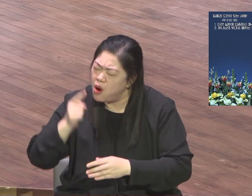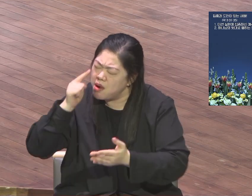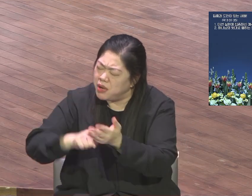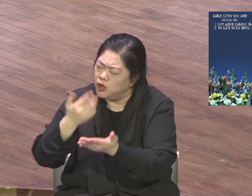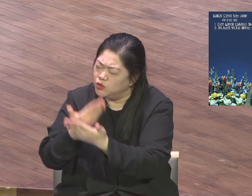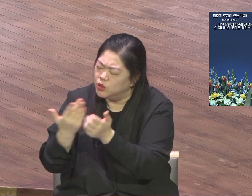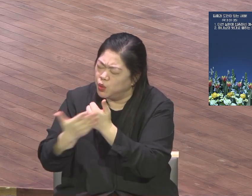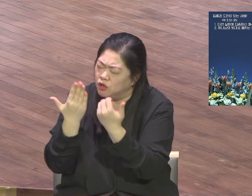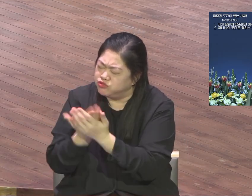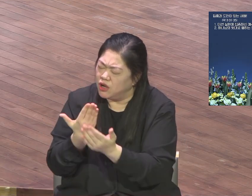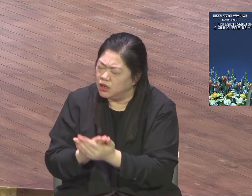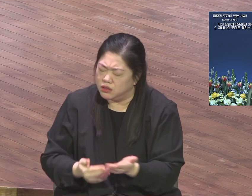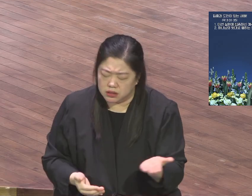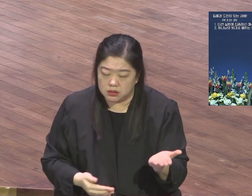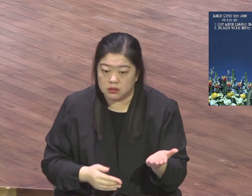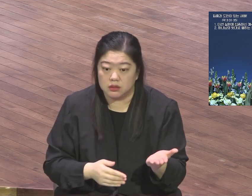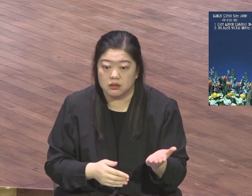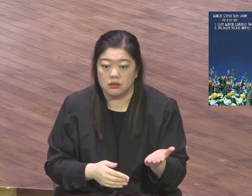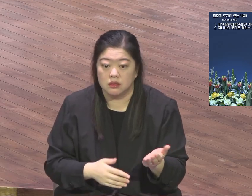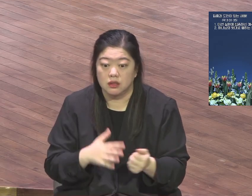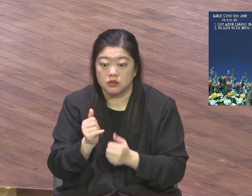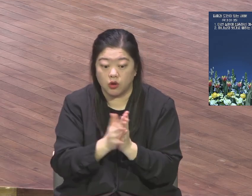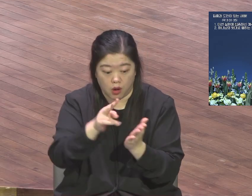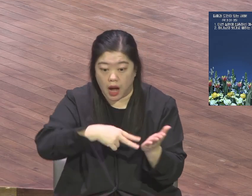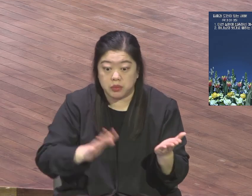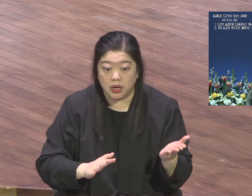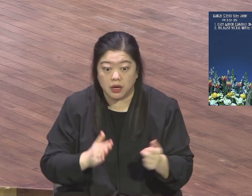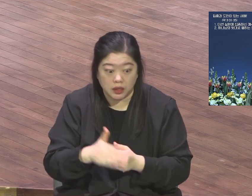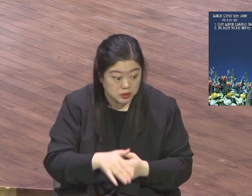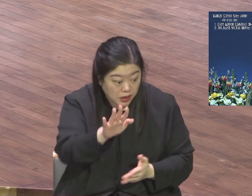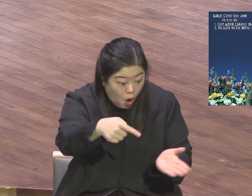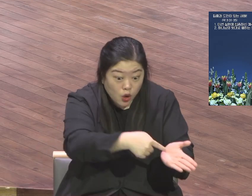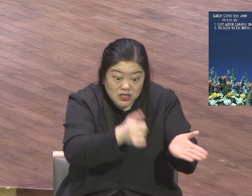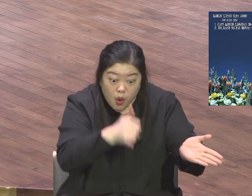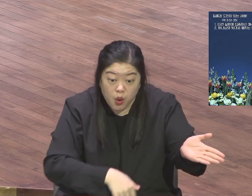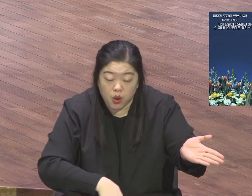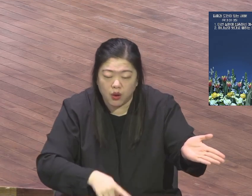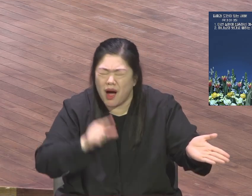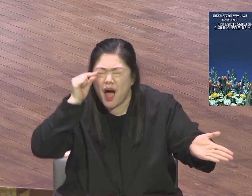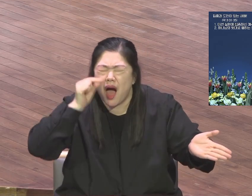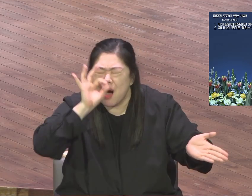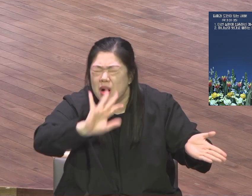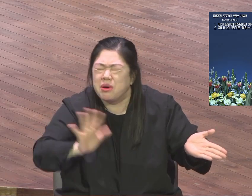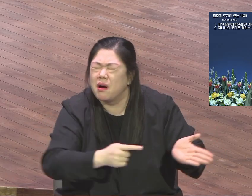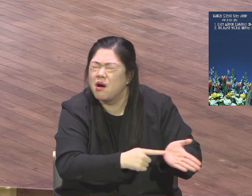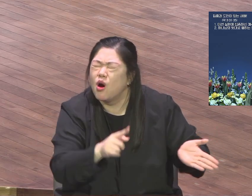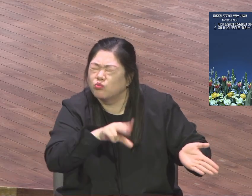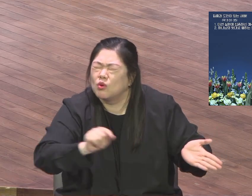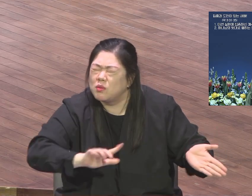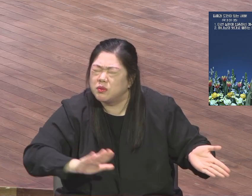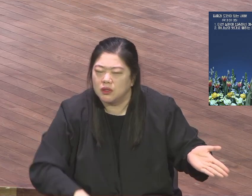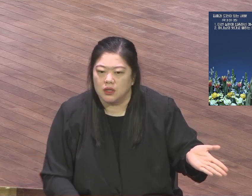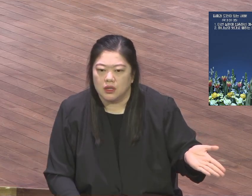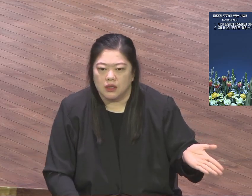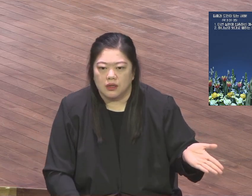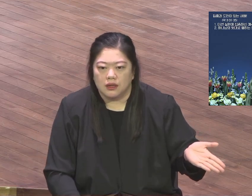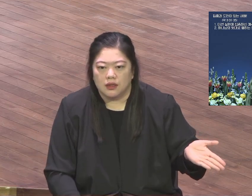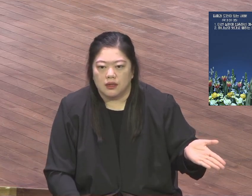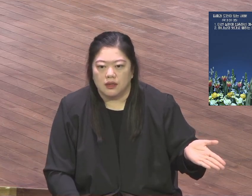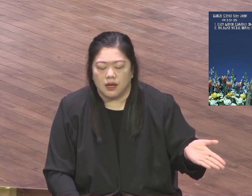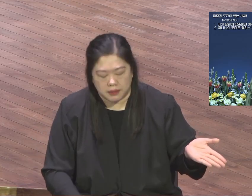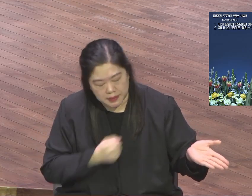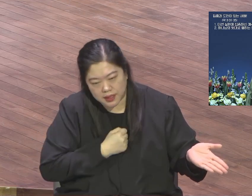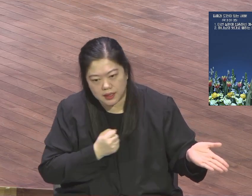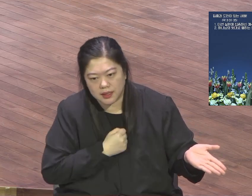하나님 뜻을 모르면서 산다는 거 얼마나 불안합니까? 하나님 뜻이 무엇인지 모르고 어떻게 합니까? 말씀 속에 있어요.